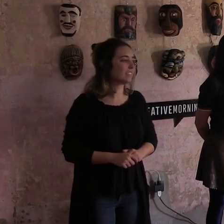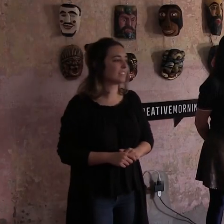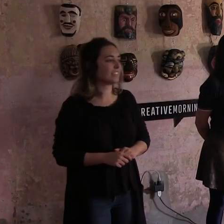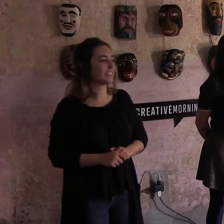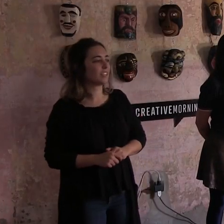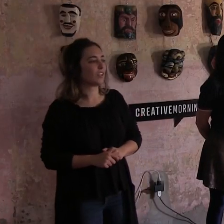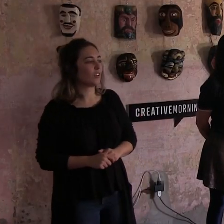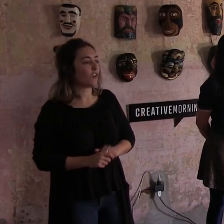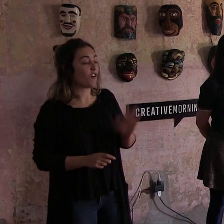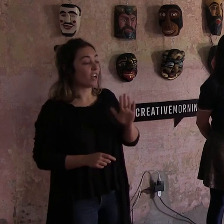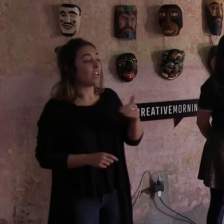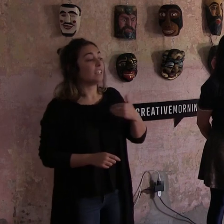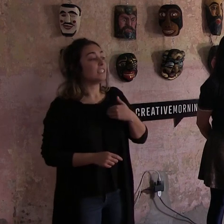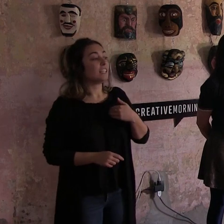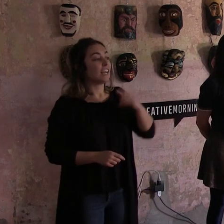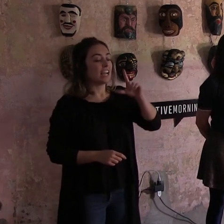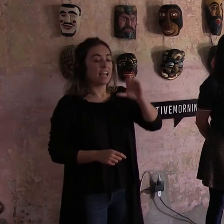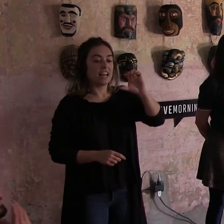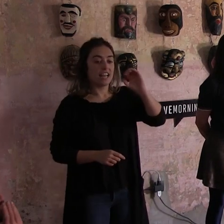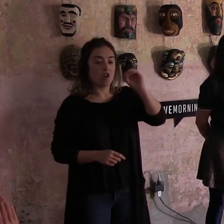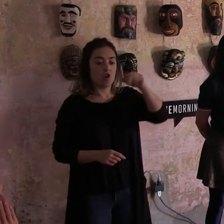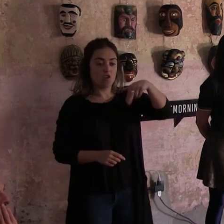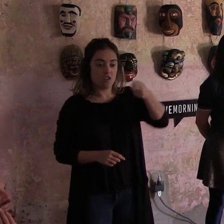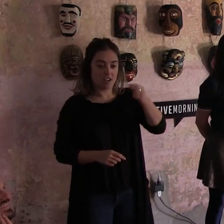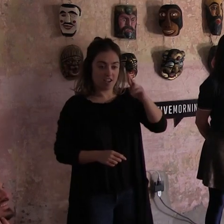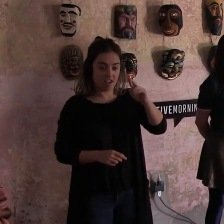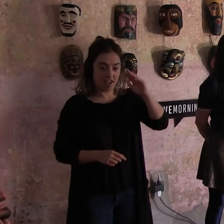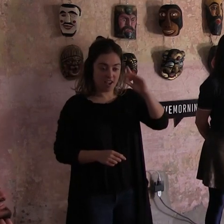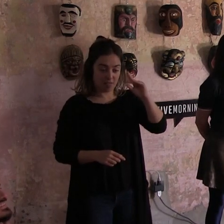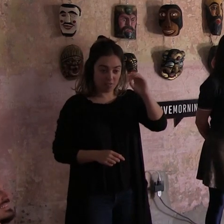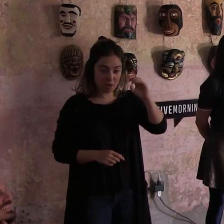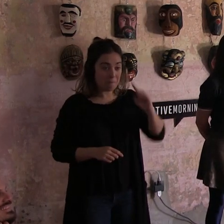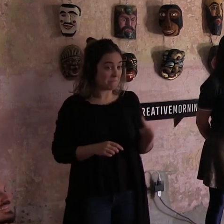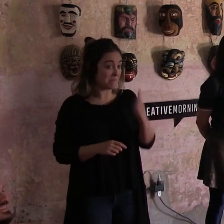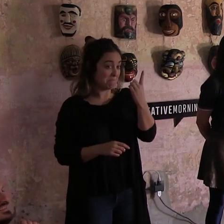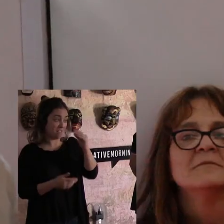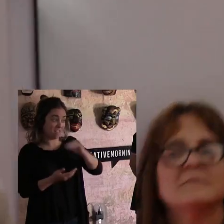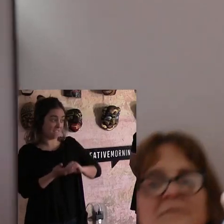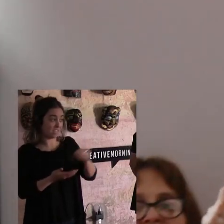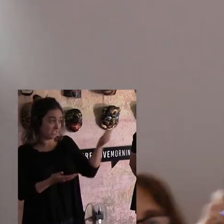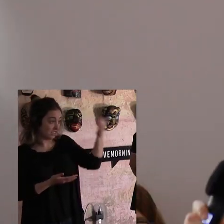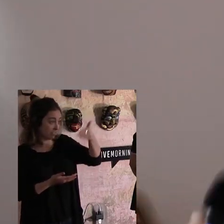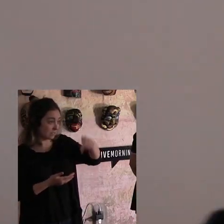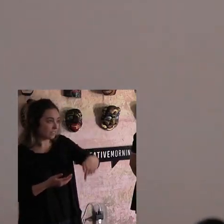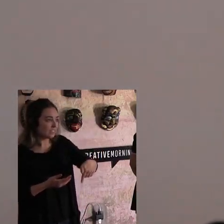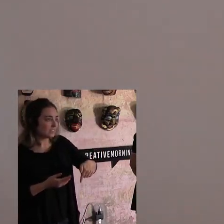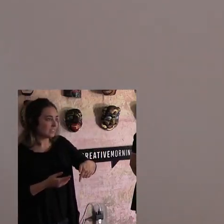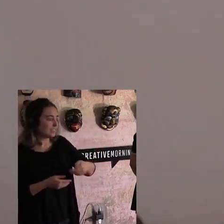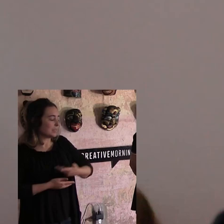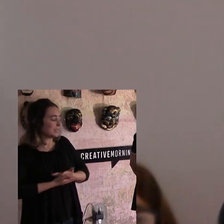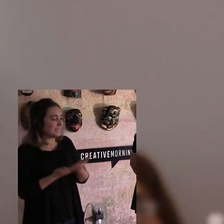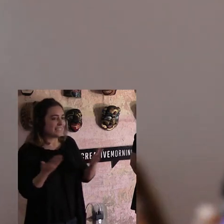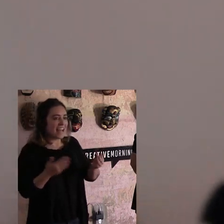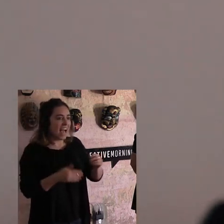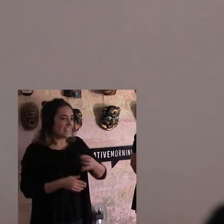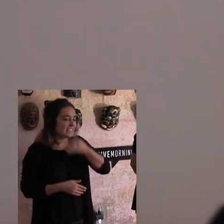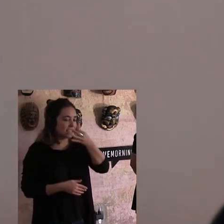Hola, soy Leonardo, primera vez acá en Creative Mornings. Increíble la charla.